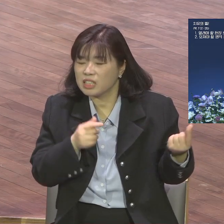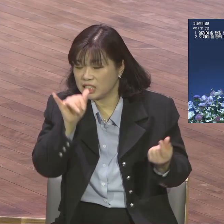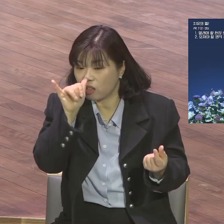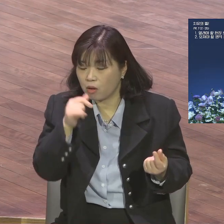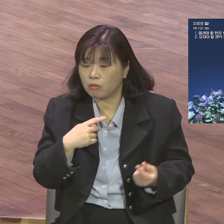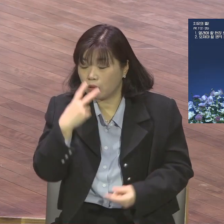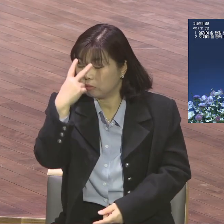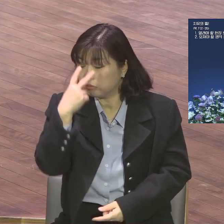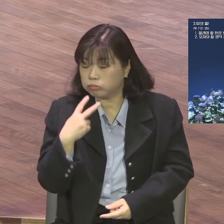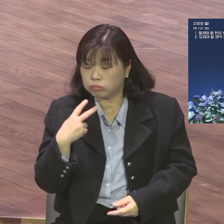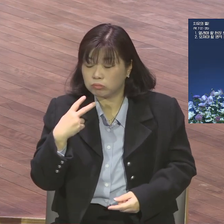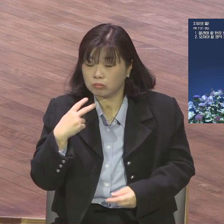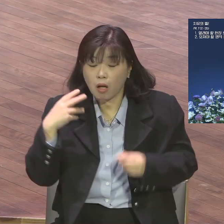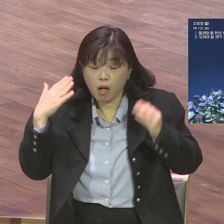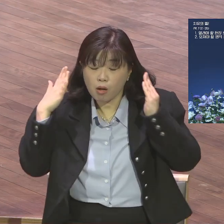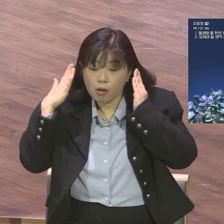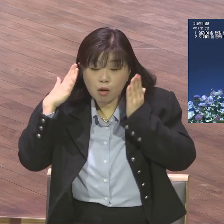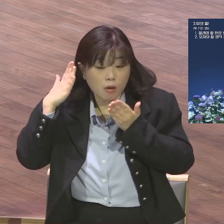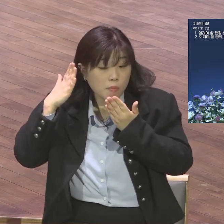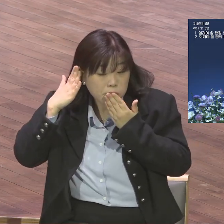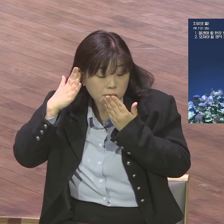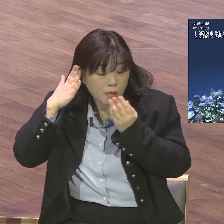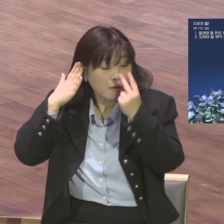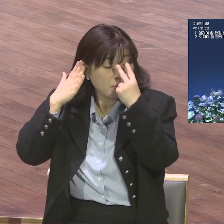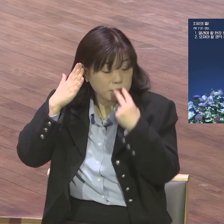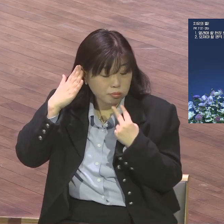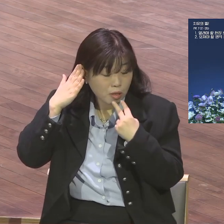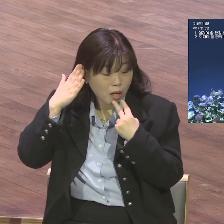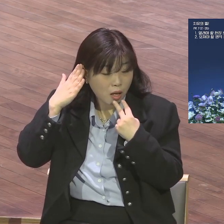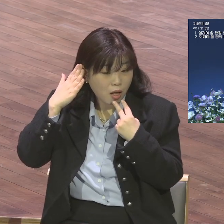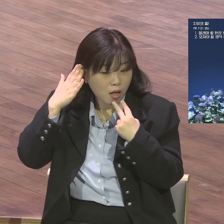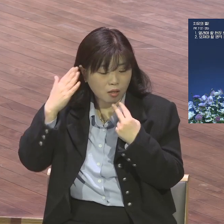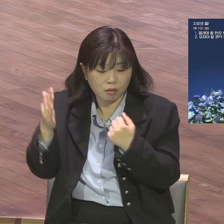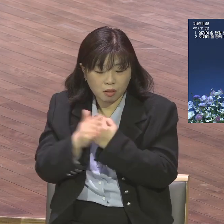들었고 예배드리고 있어요. 지금 이 시간에도